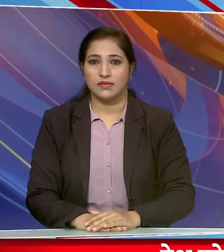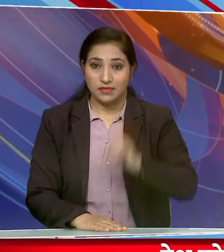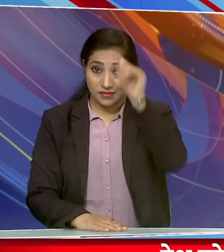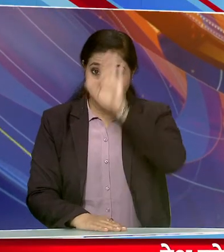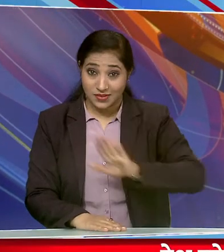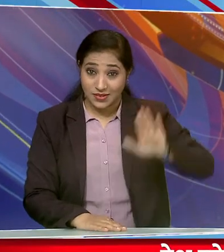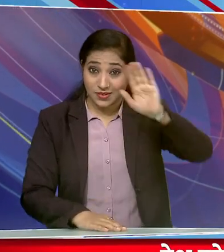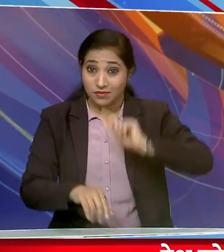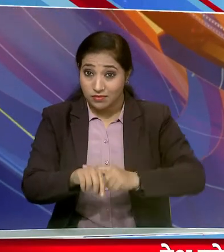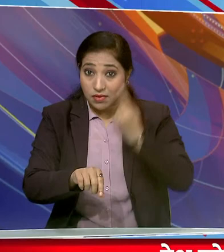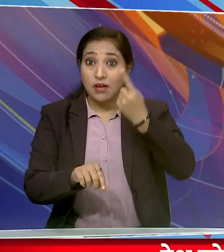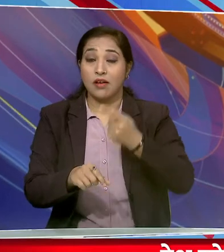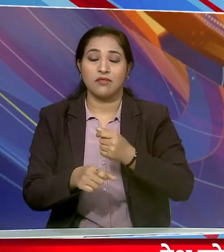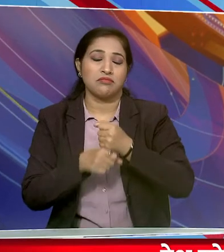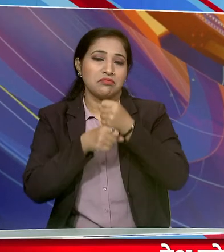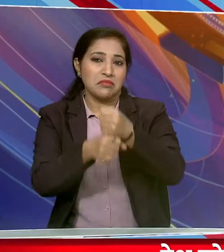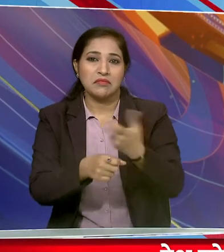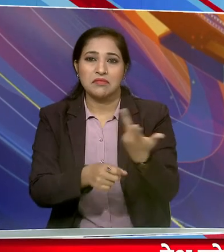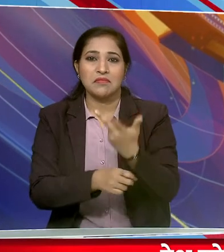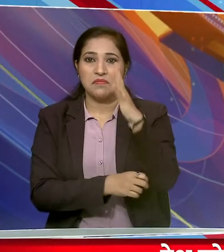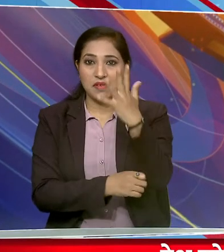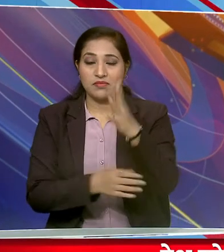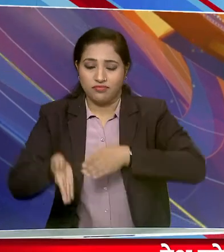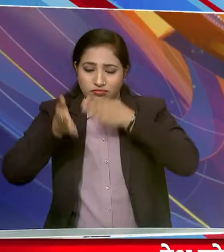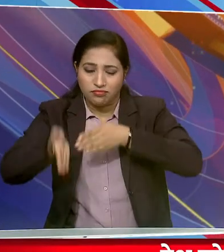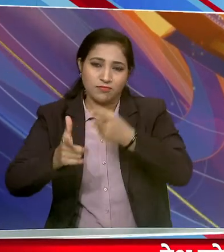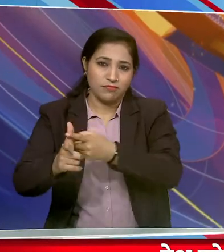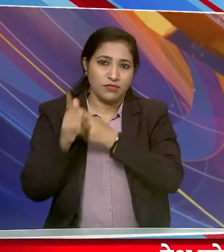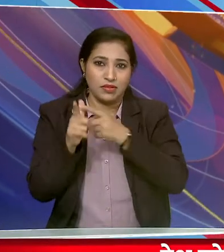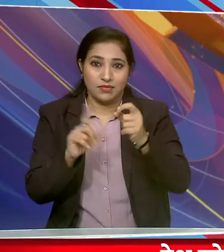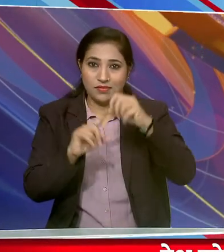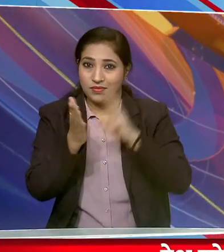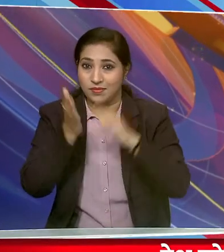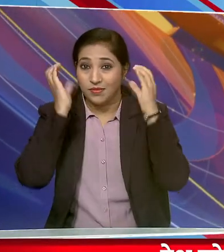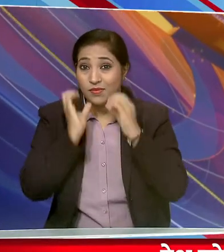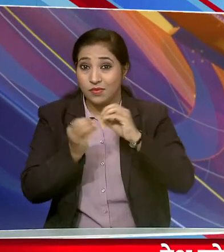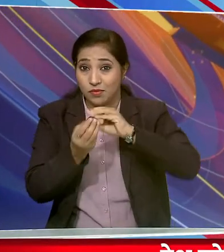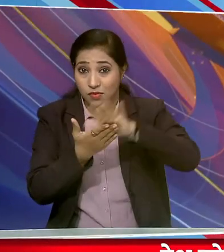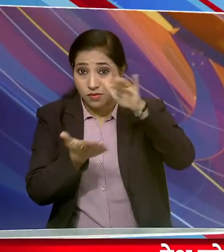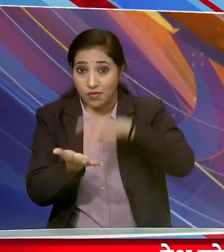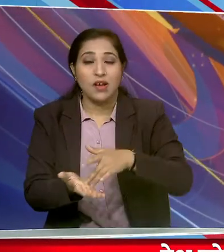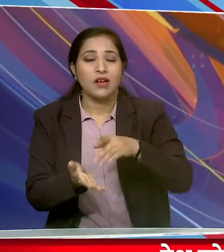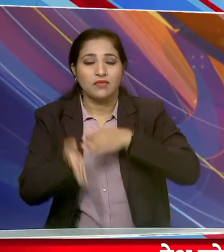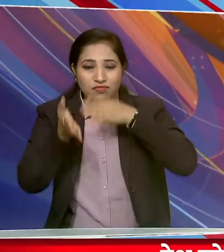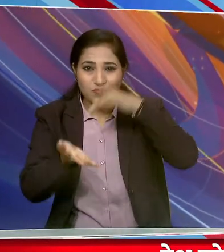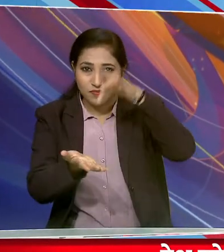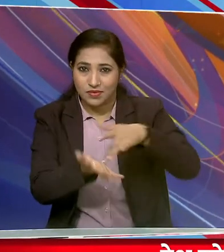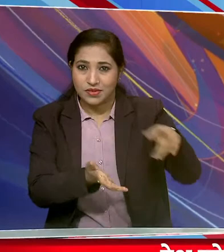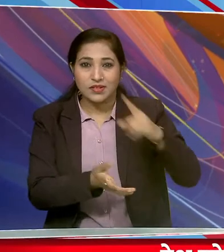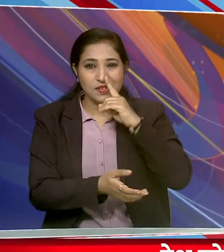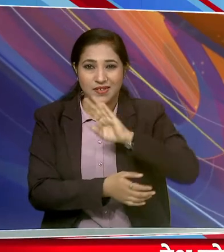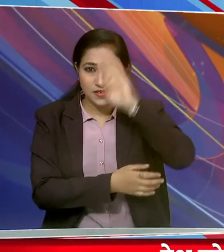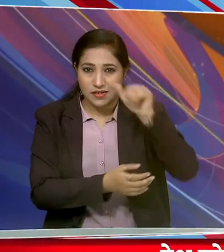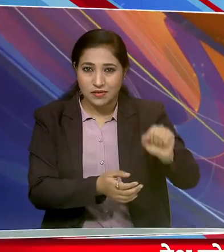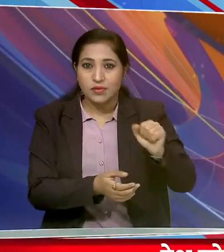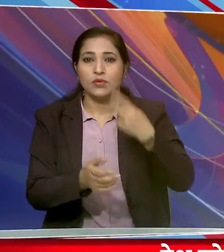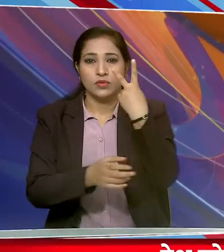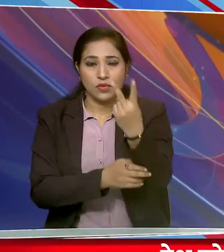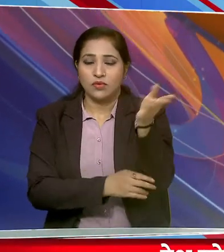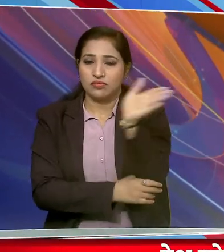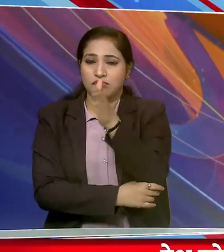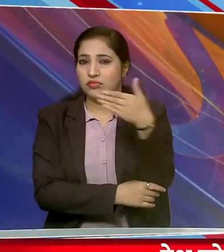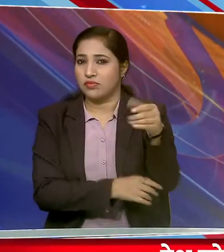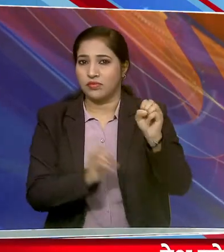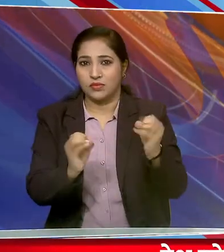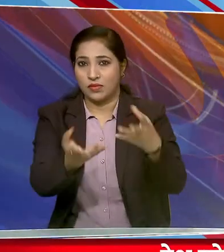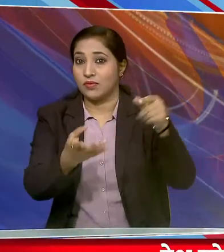देश को एक साथ मिली 5 वंदे भारत एक्सप्रेस ट्रेन की सौगात। पीएम मोदी ने भोपाल में रानी कमलापति स्टेशन पर 2 ट्रेनों को दिखाई हरी झंडी।